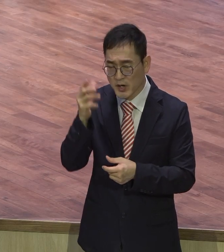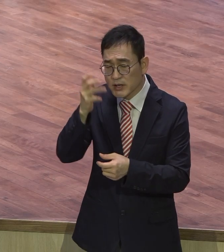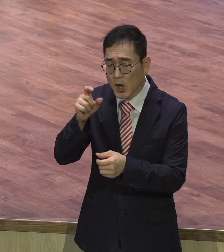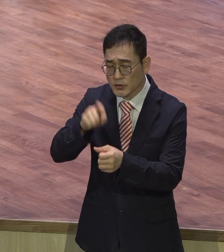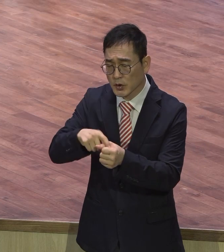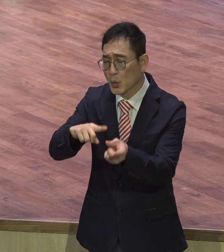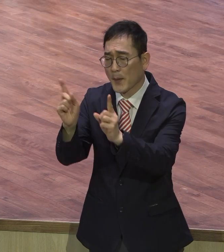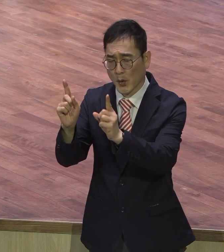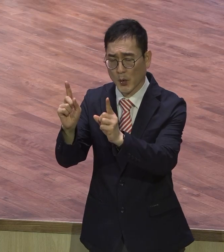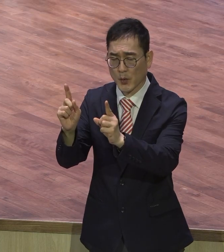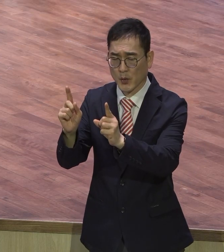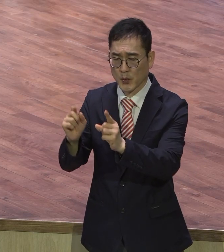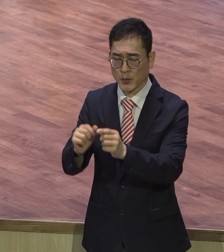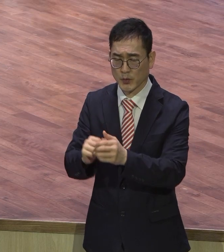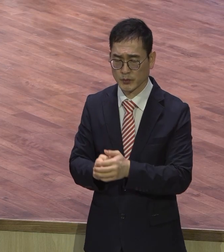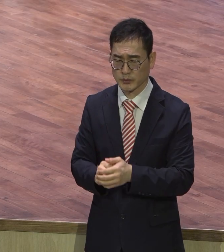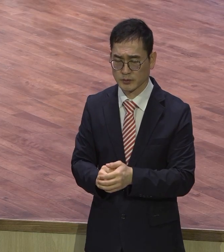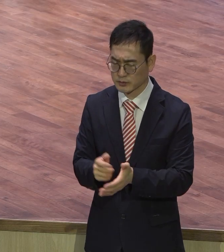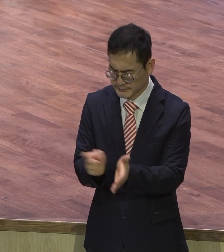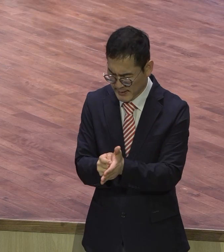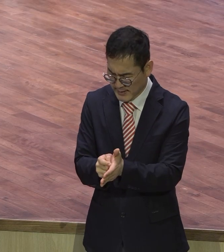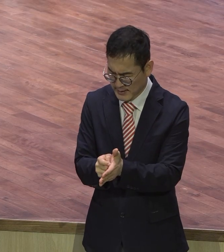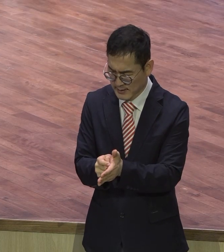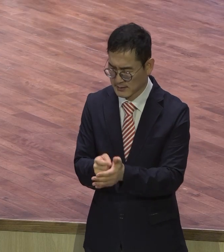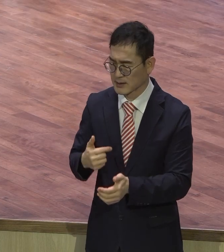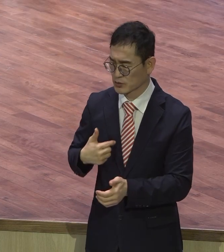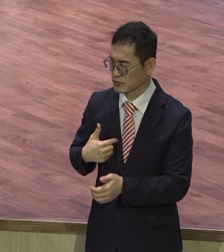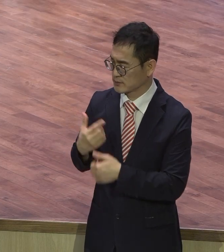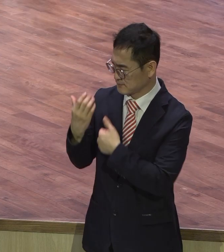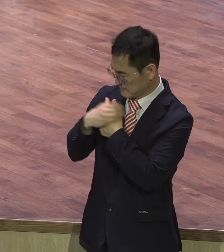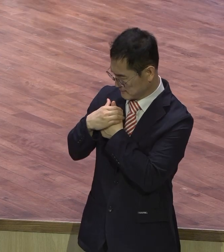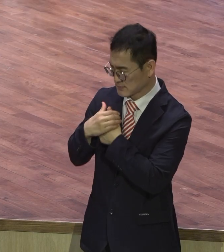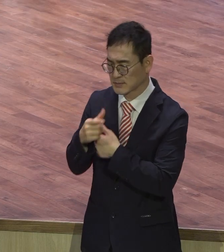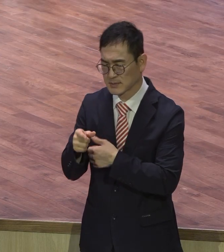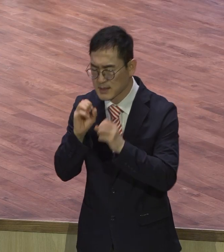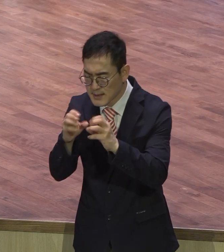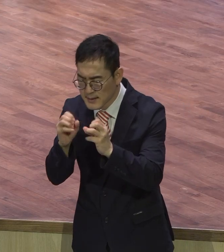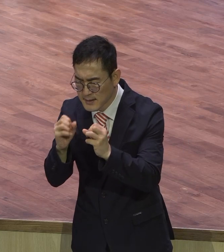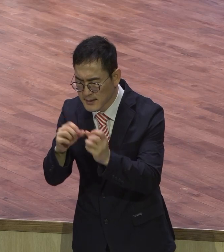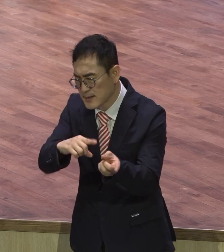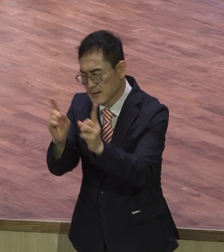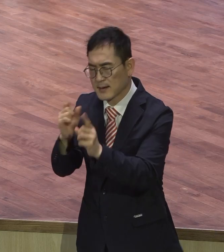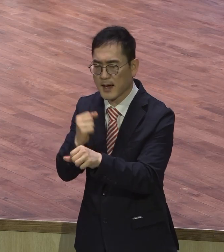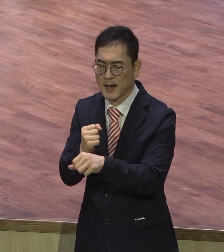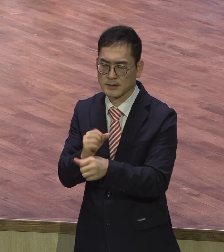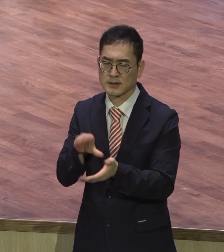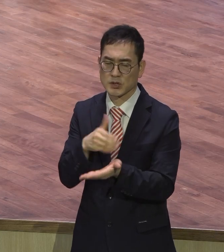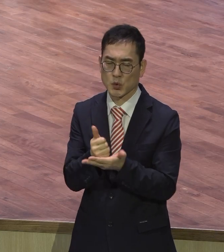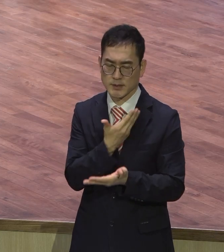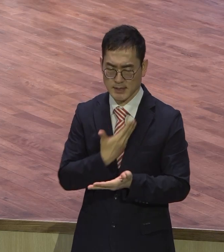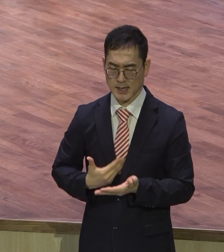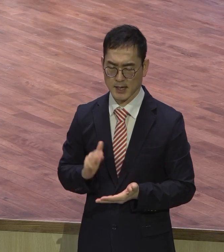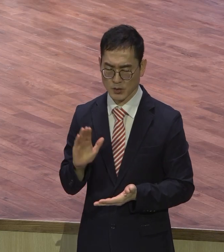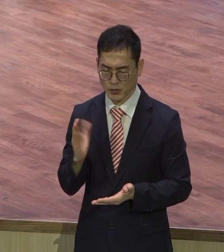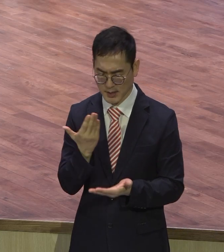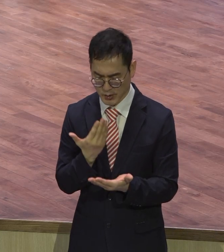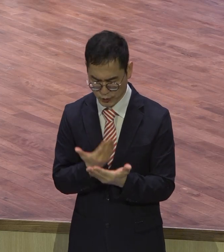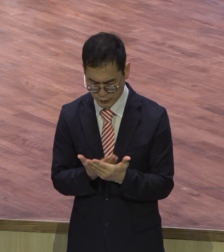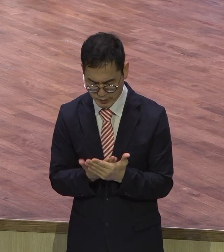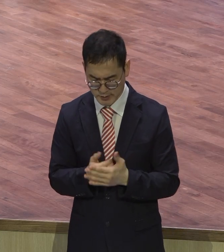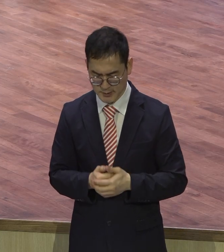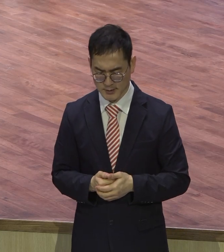주님의 심장을 가지고 세상을 사람을 바라보는 그리스도의 제자들이 다 되기하여